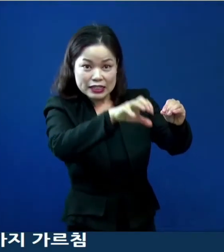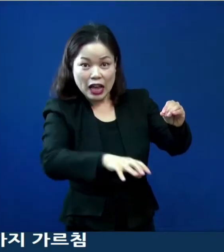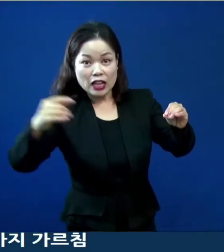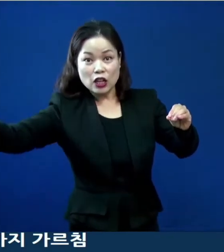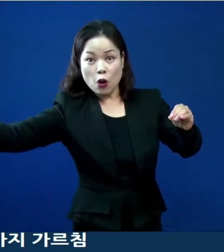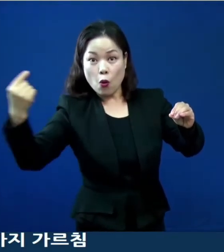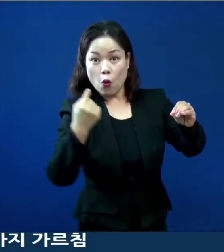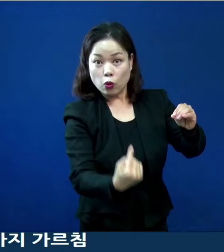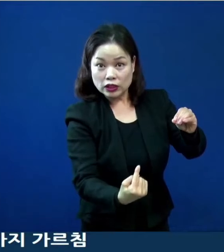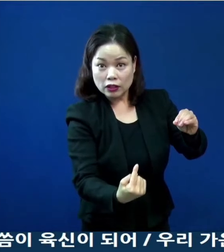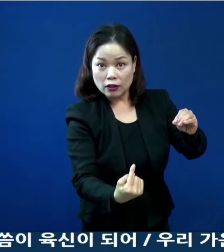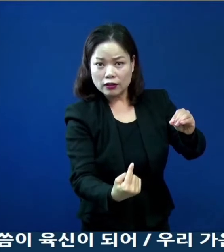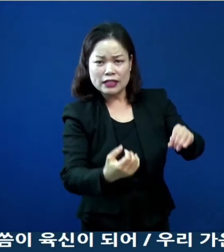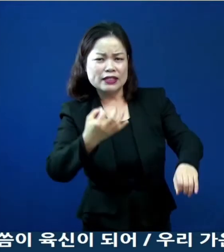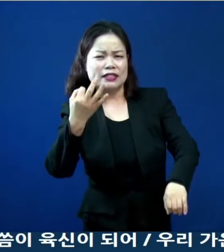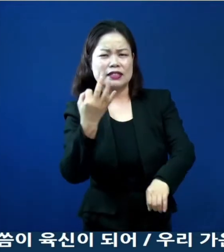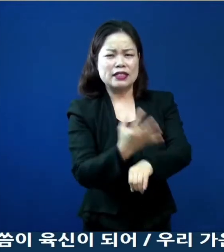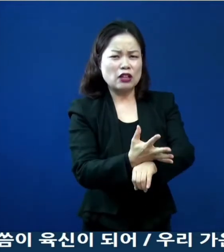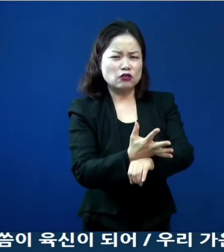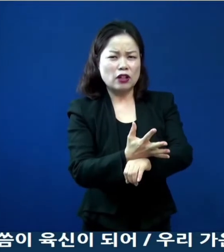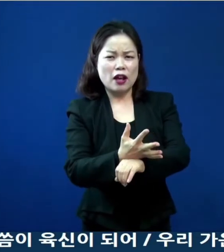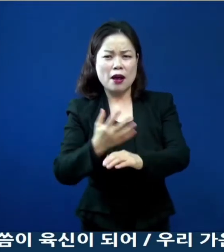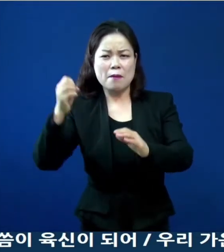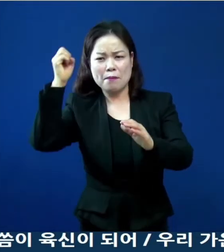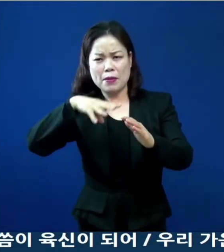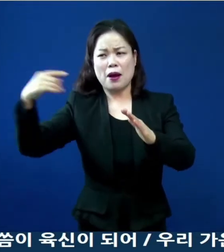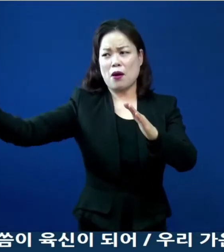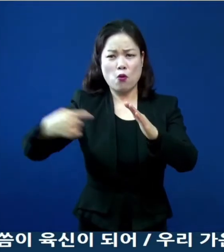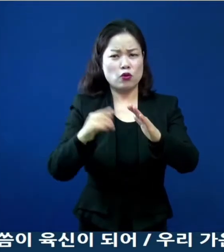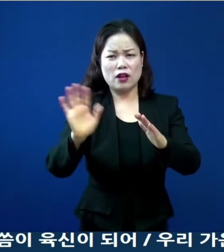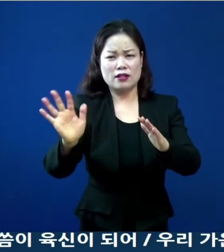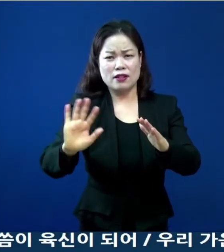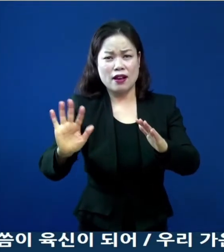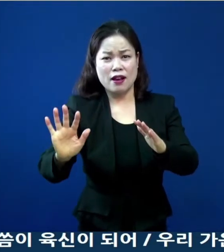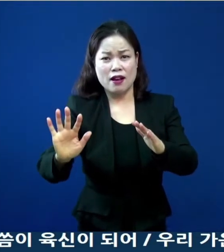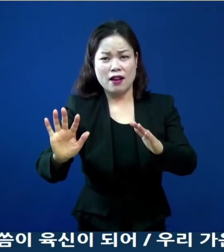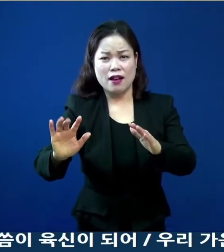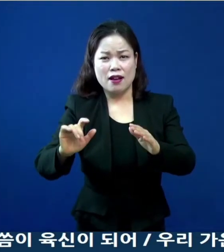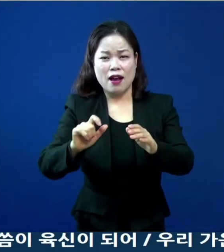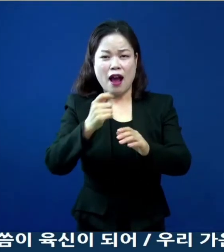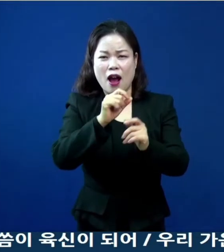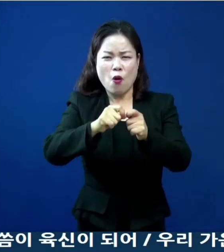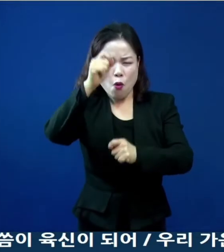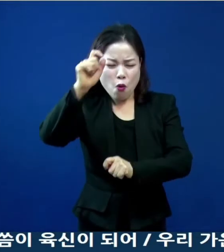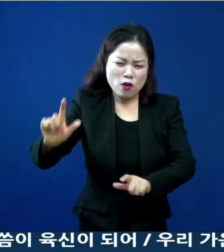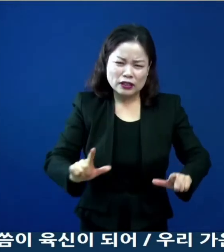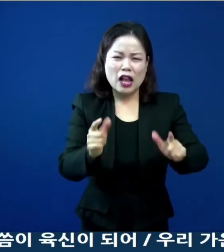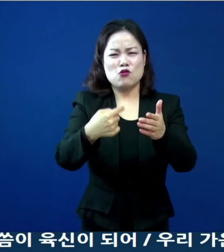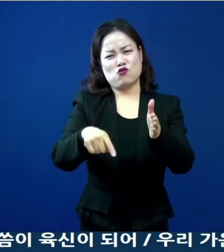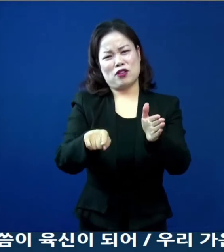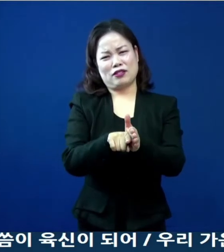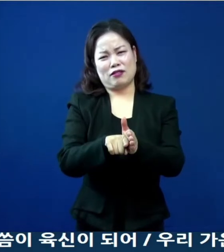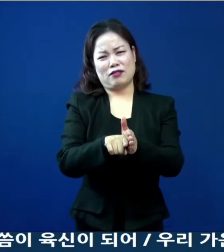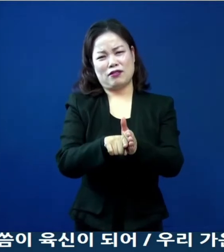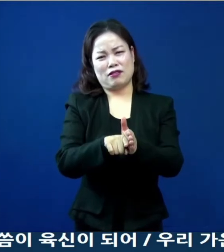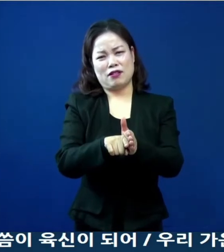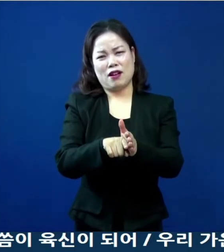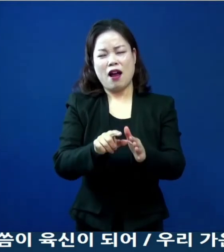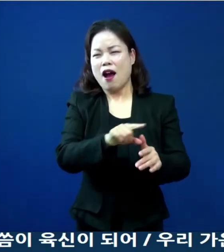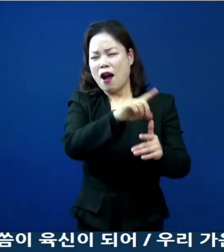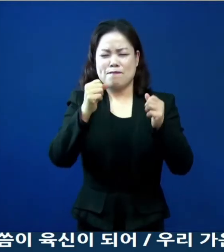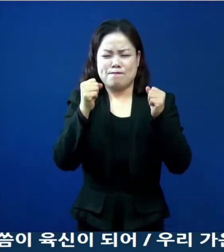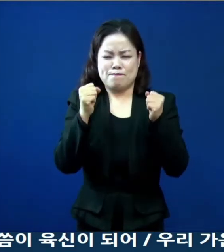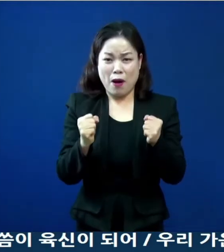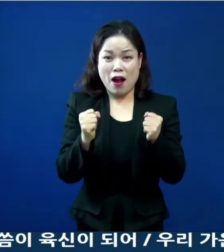오신 것이 단순한 방문이 아니라 아주 살러 오셨다는 겁니다. 아주